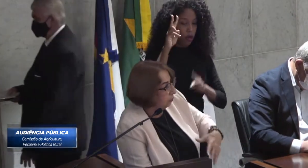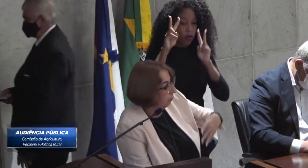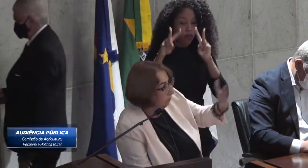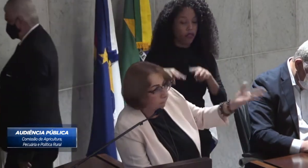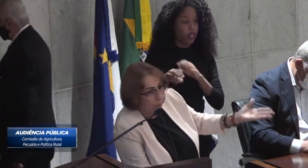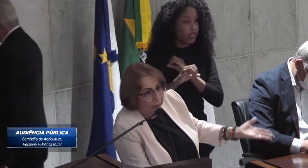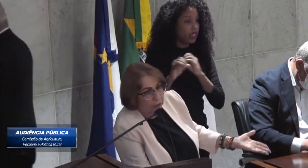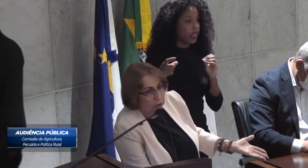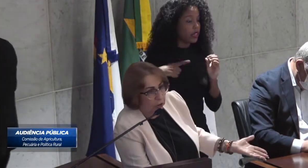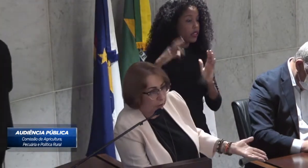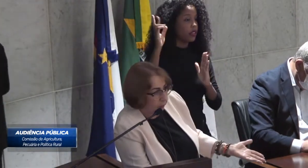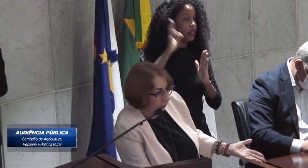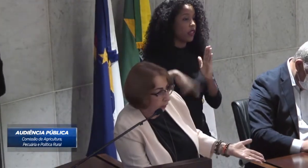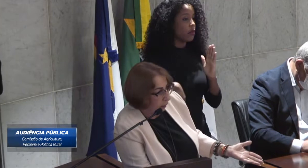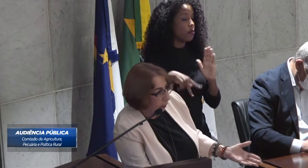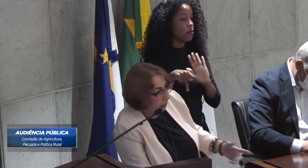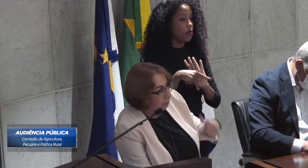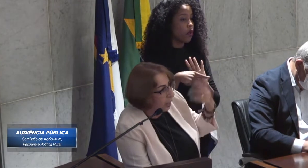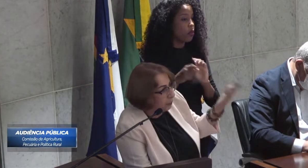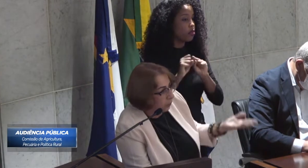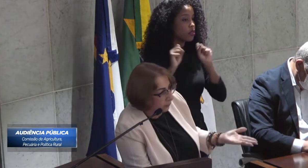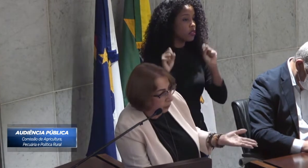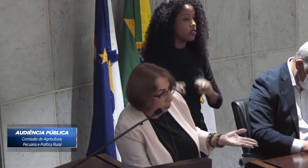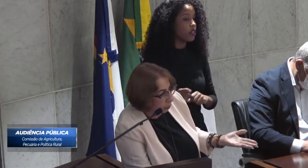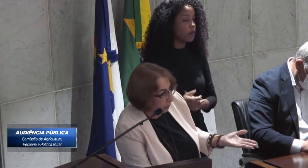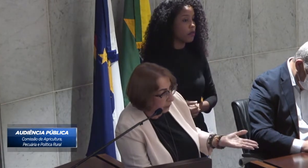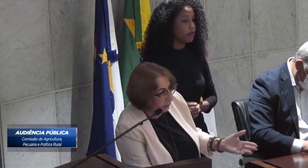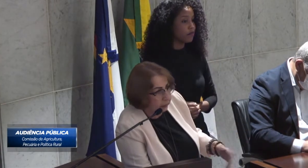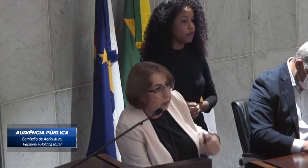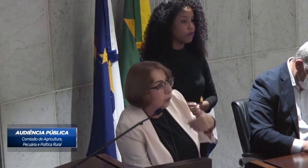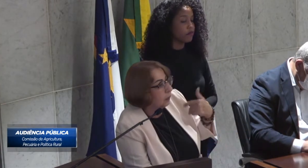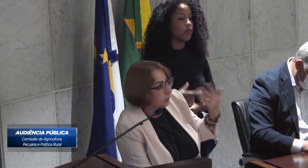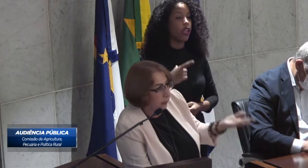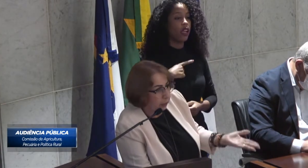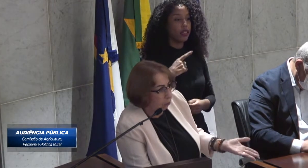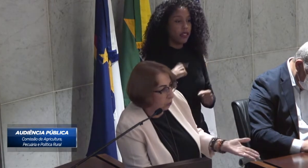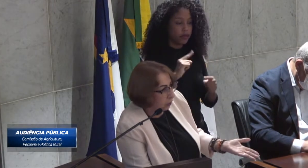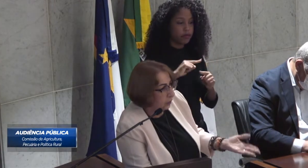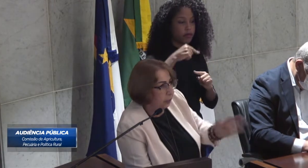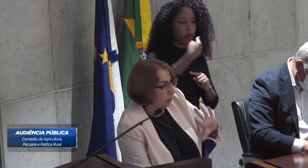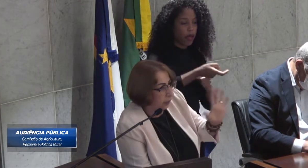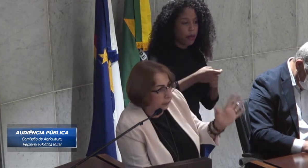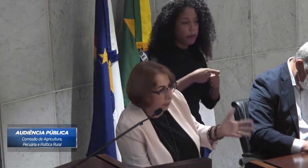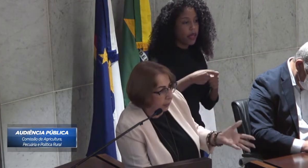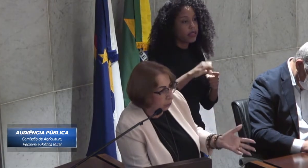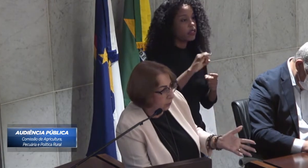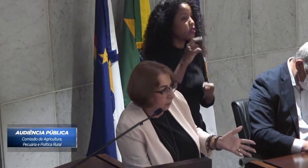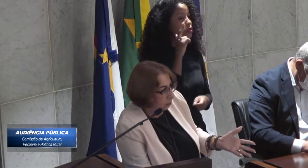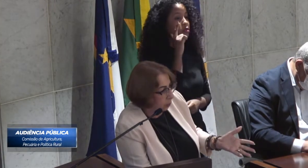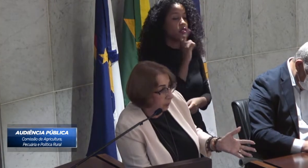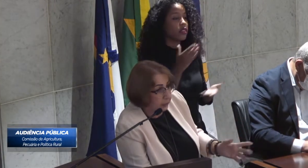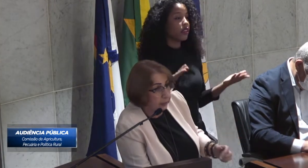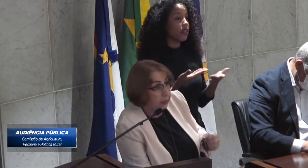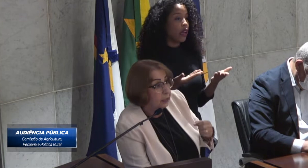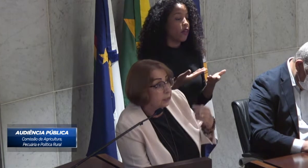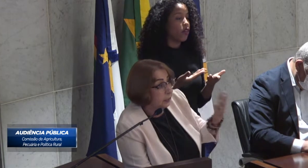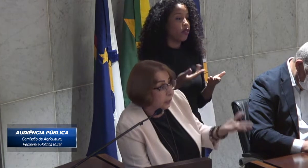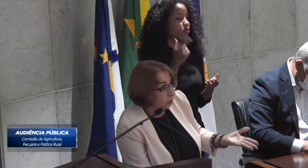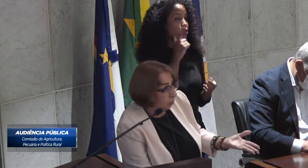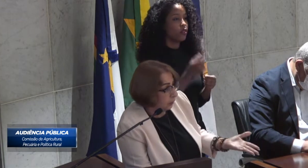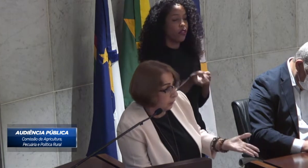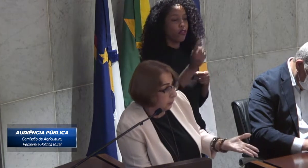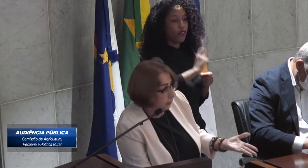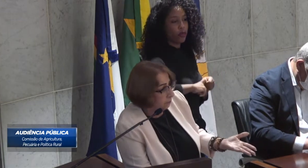indeferido pelo sistema. Aí vai para o acerto pós-perícia. Se não conseguir, agora nem tem mais o acerto pós-perícia. Se